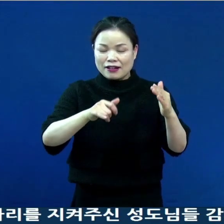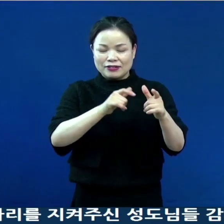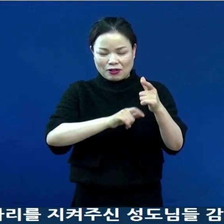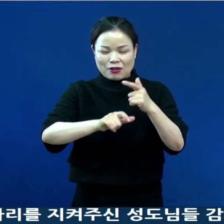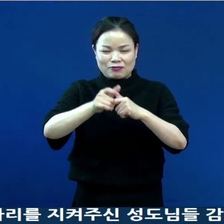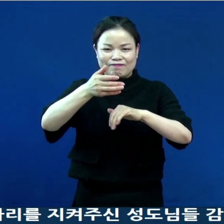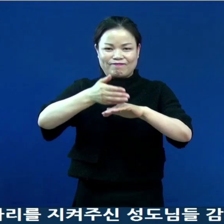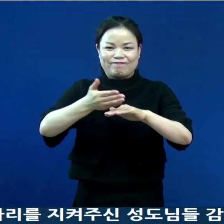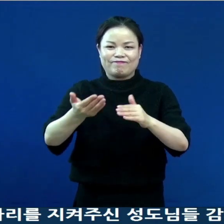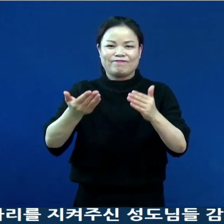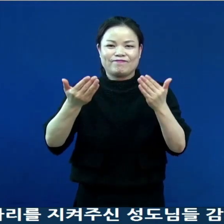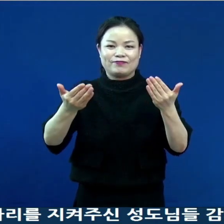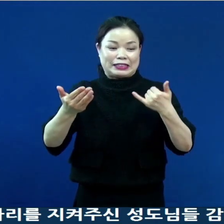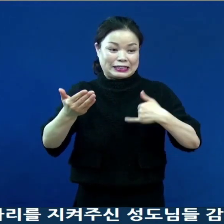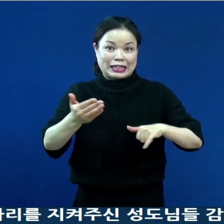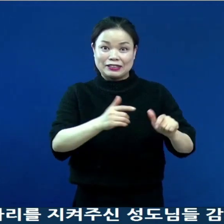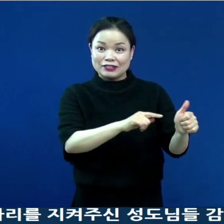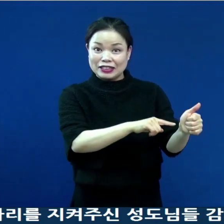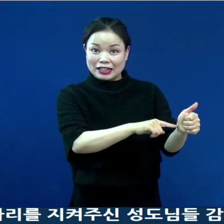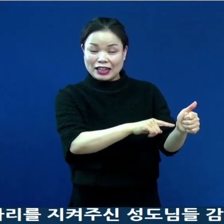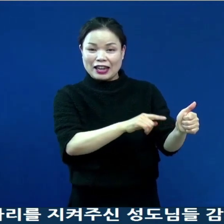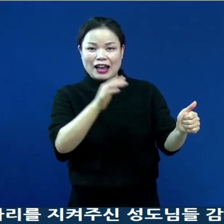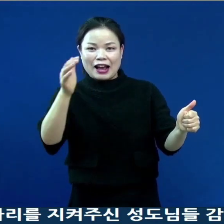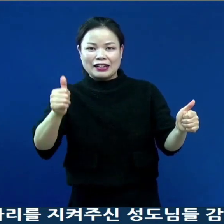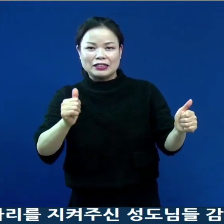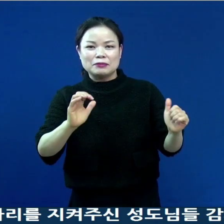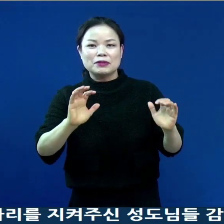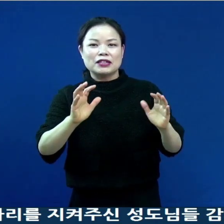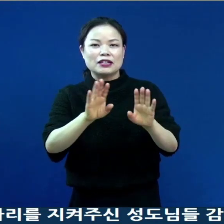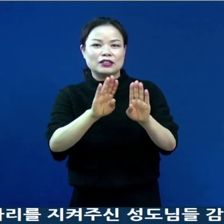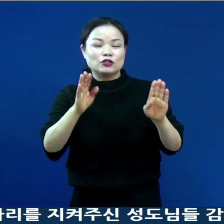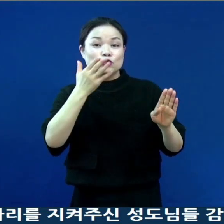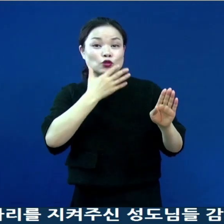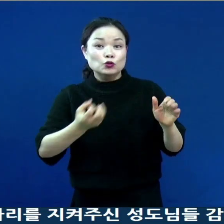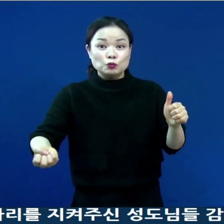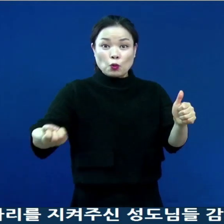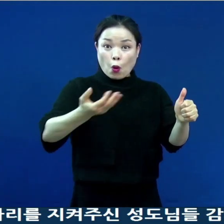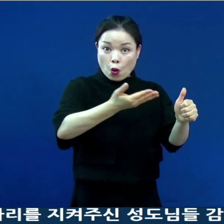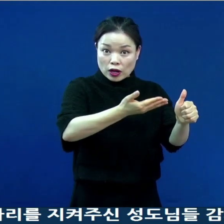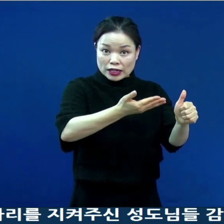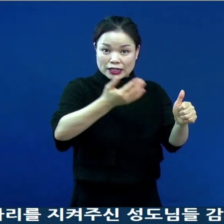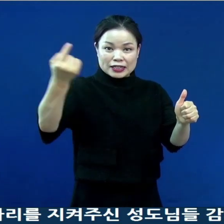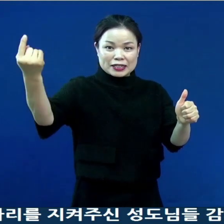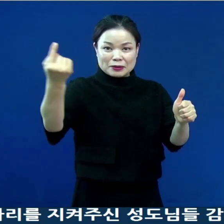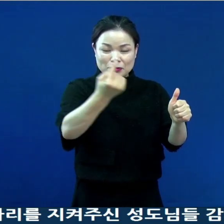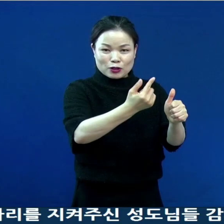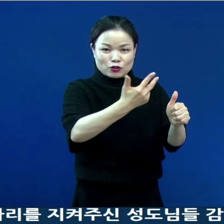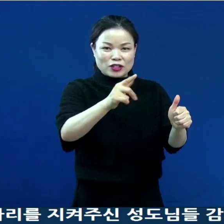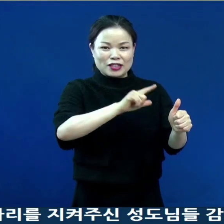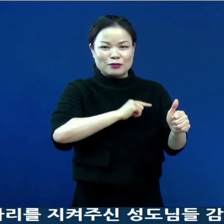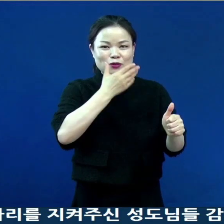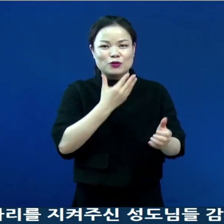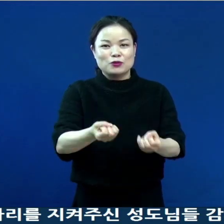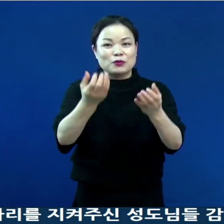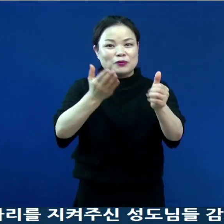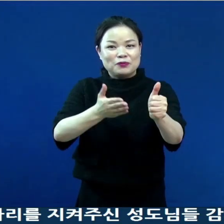더욱더 감사드리며 자녀들에게 하나님의 세계가 열리는 축복이 임하기를 주의 이름으로